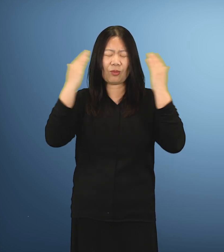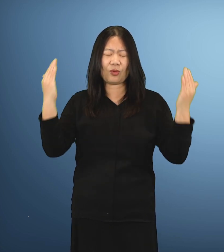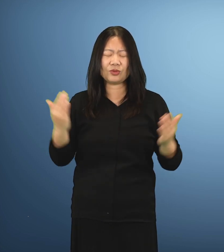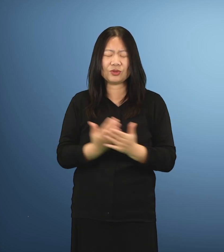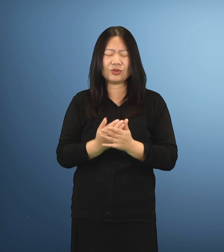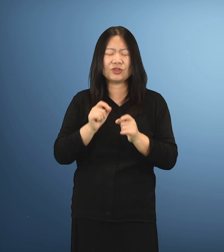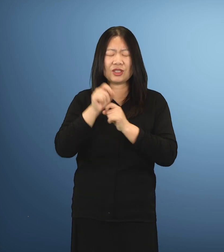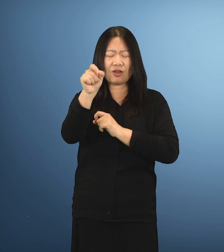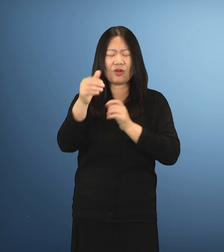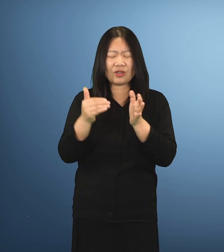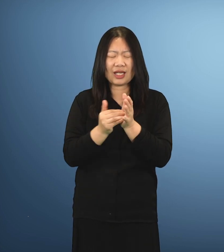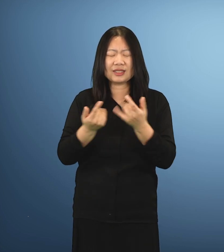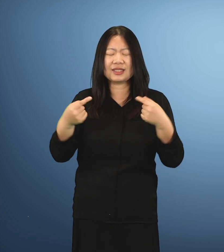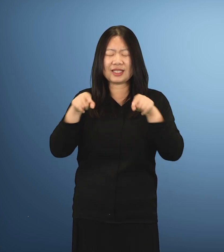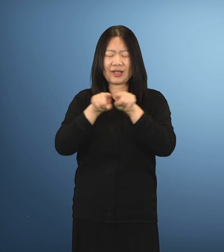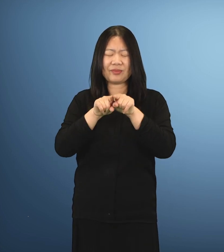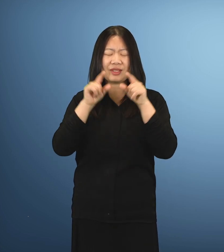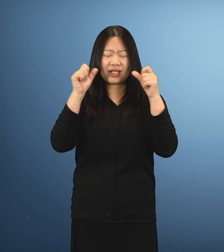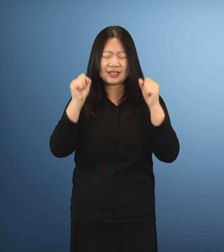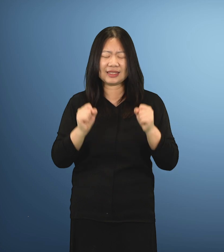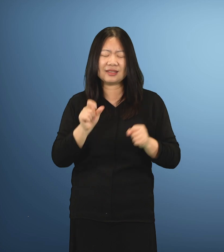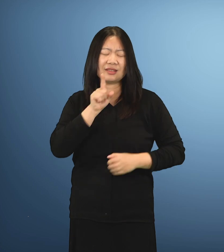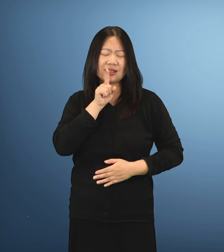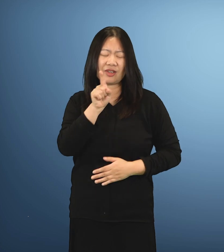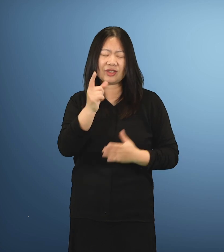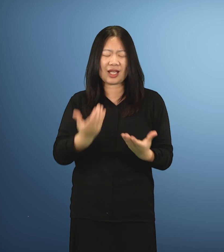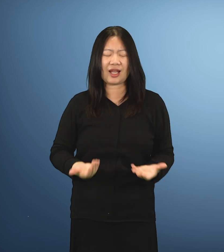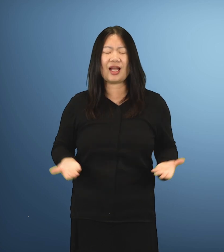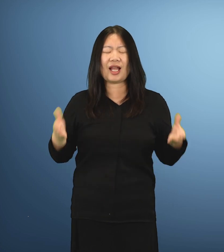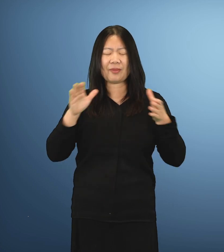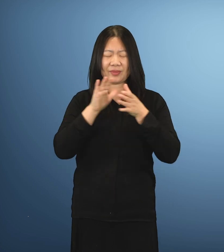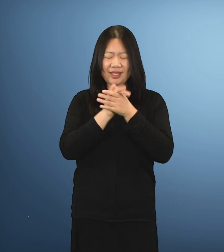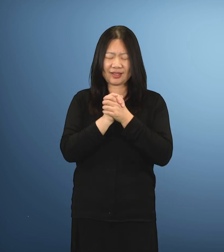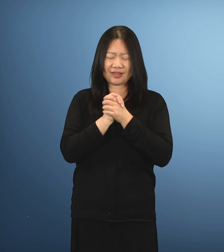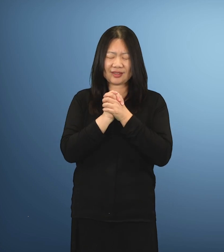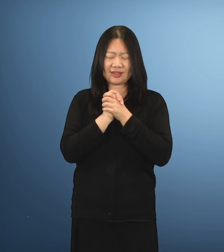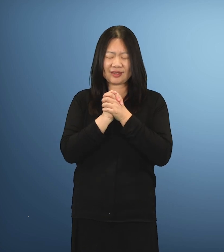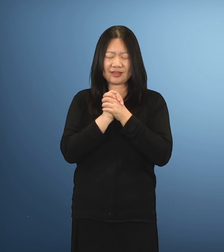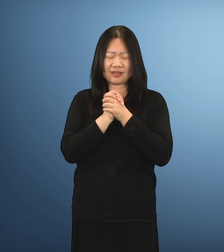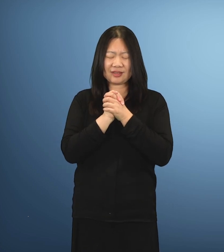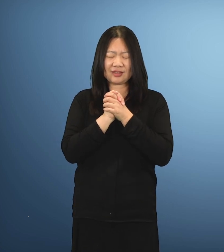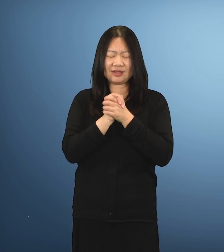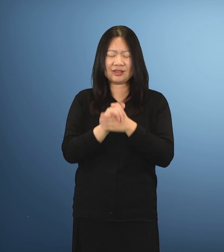생명까지 영원토록 함께 있을지어다. 아멘.